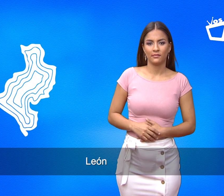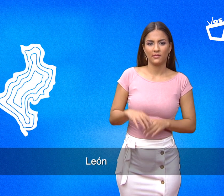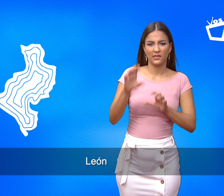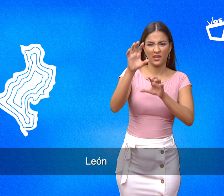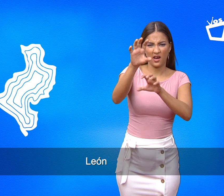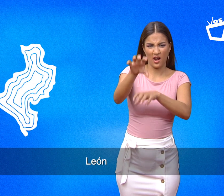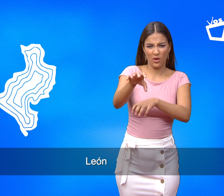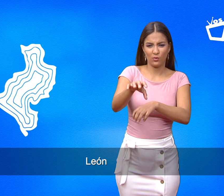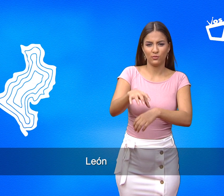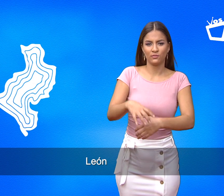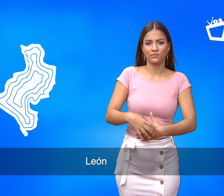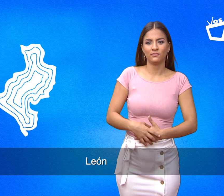leon